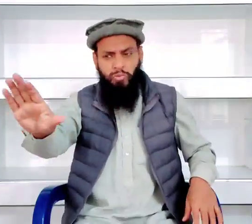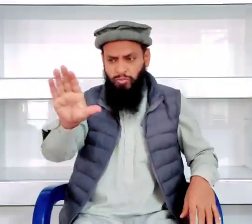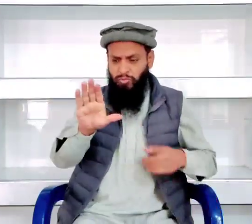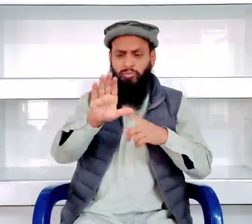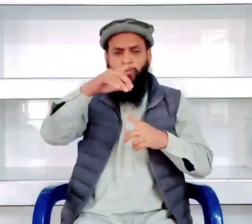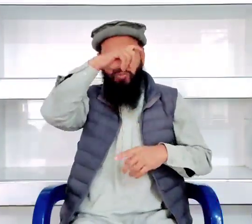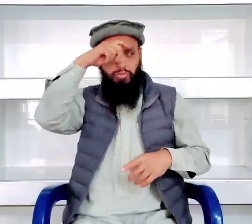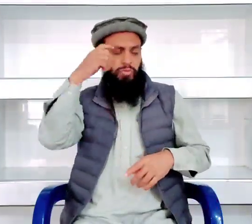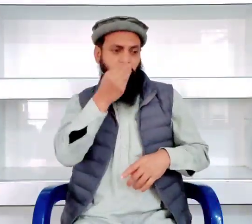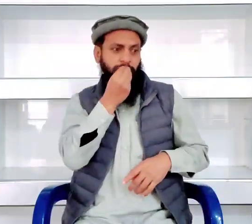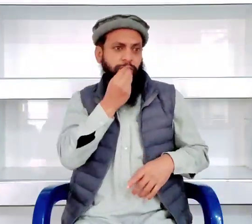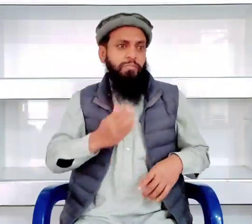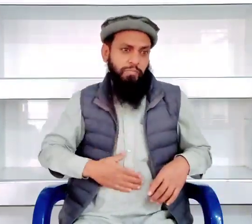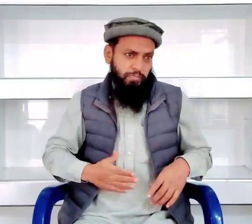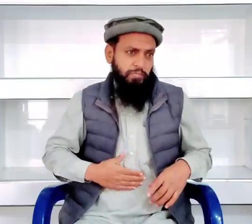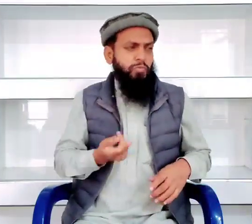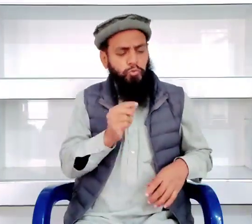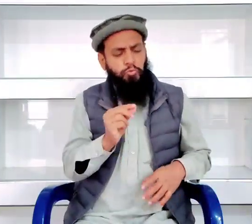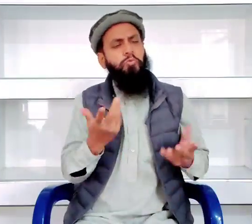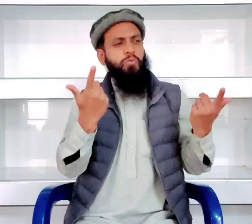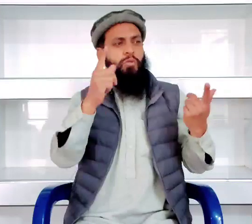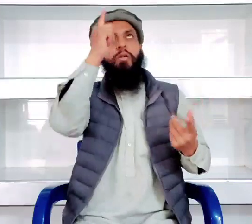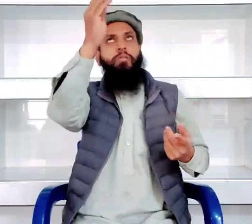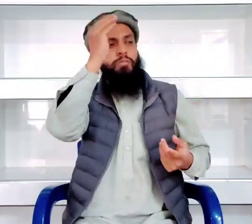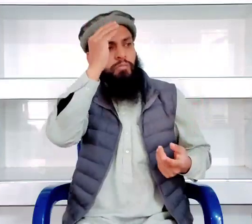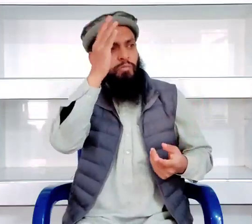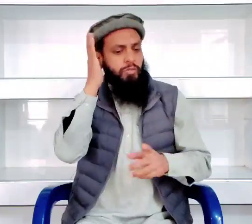گزشتہ اوپر تمہارے اندر کی میں آپ حضرات کے سامنے